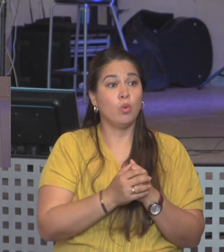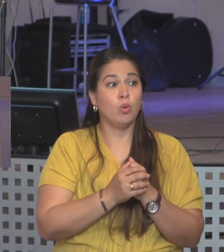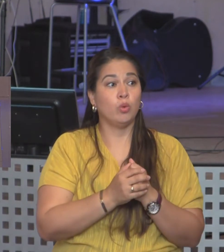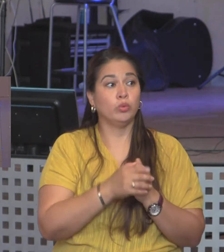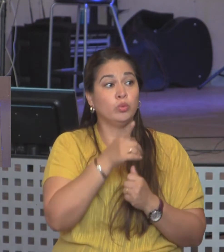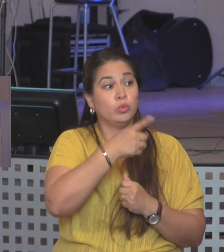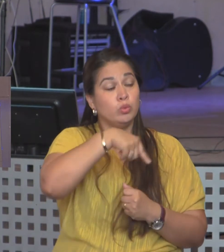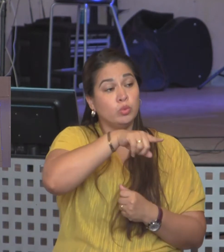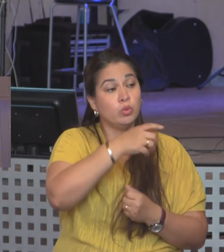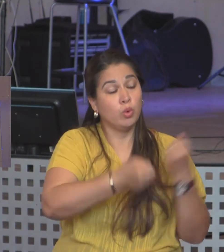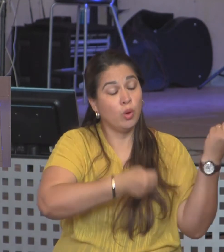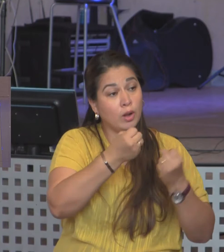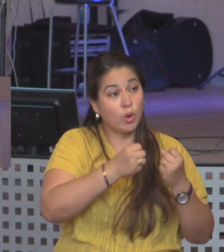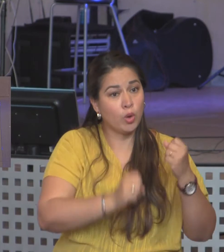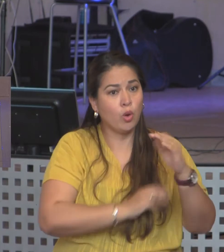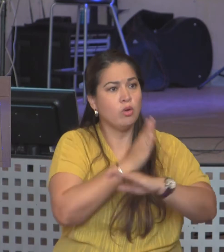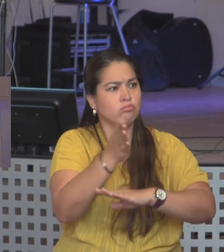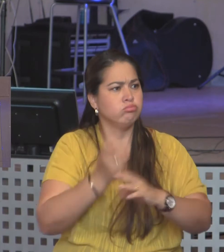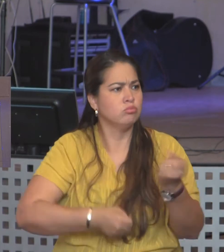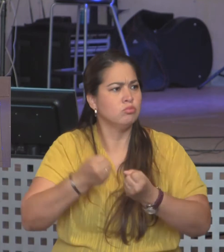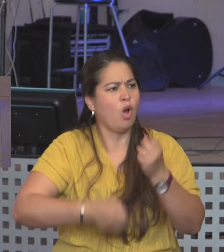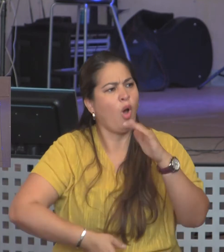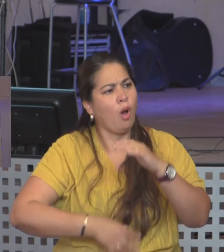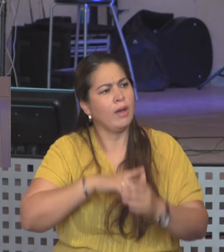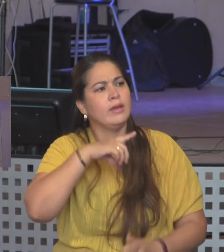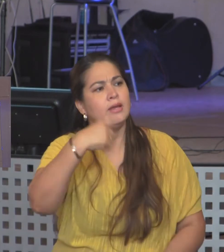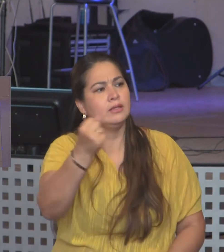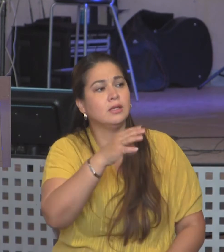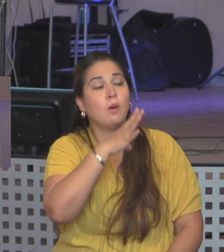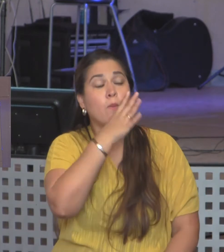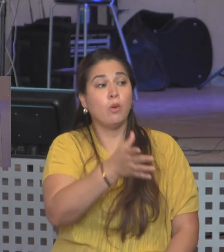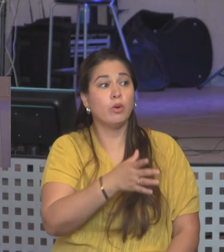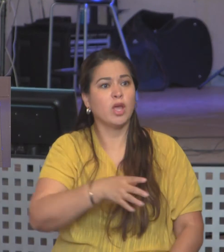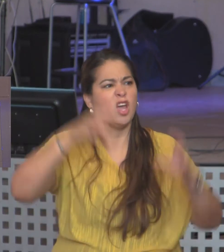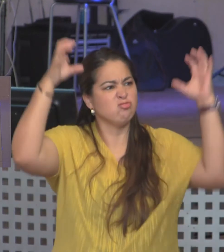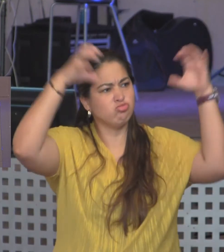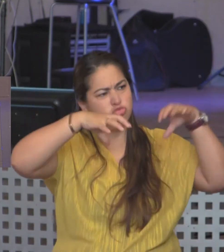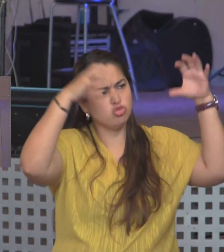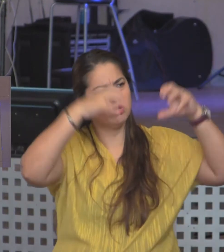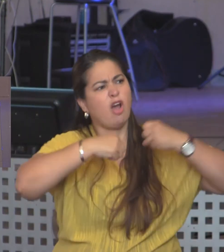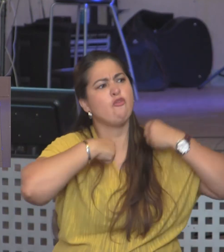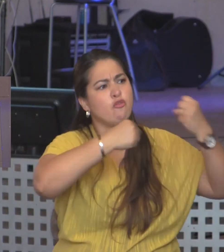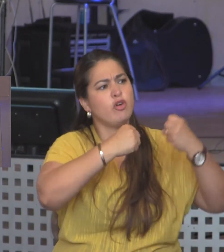se avecina y no te va a dar tiempo a llegar a salvo.